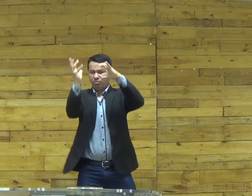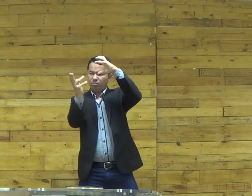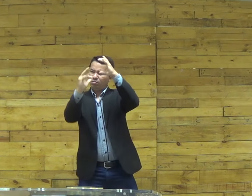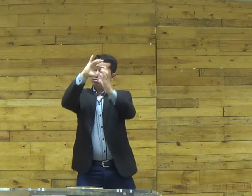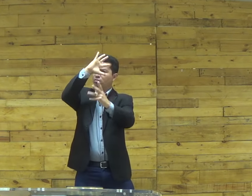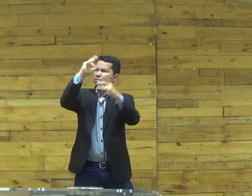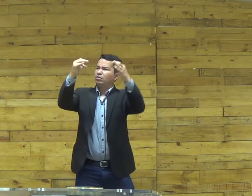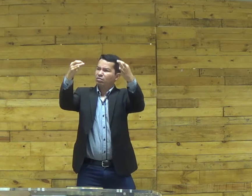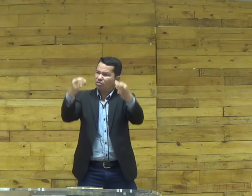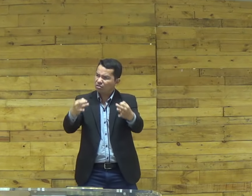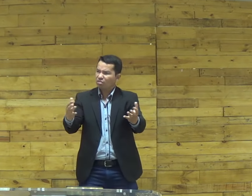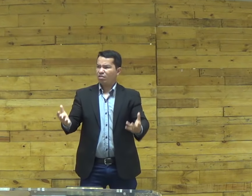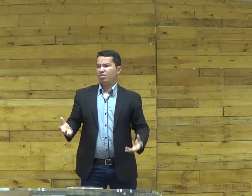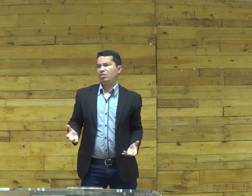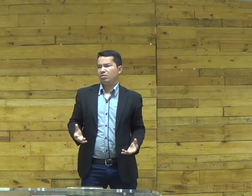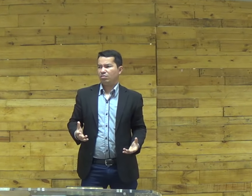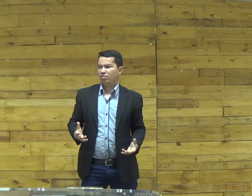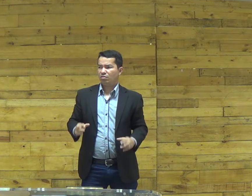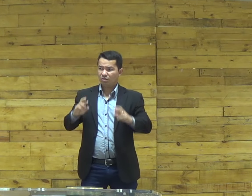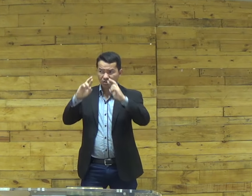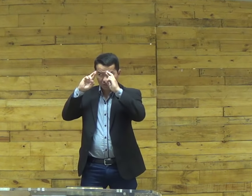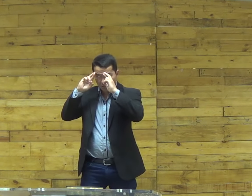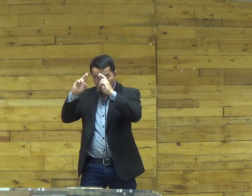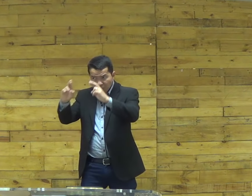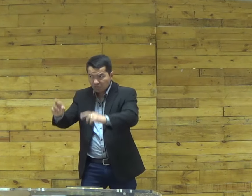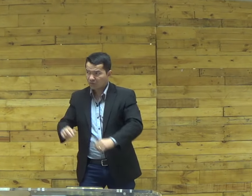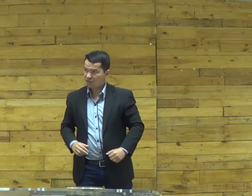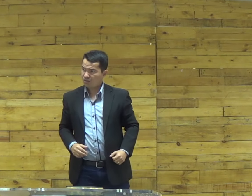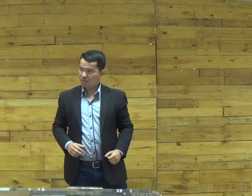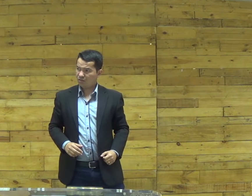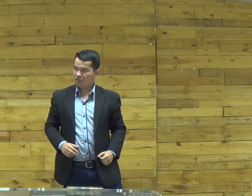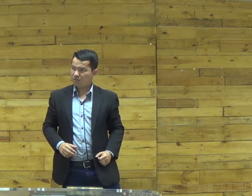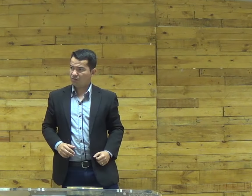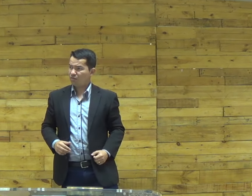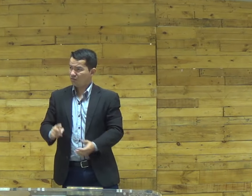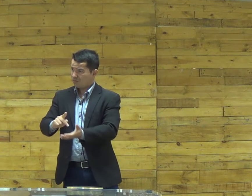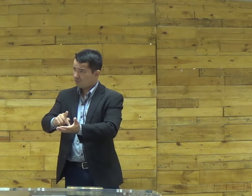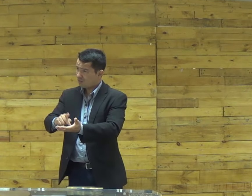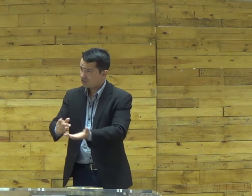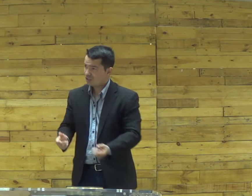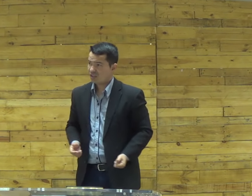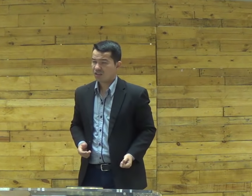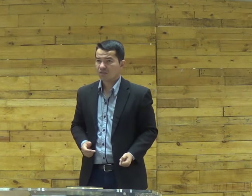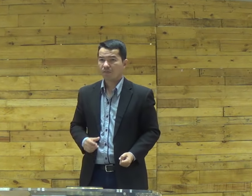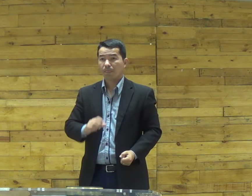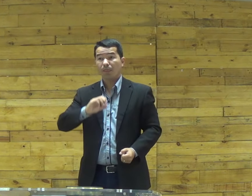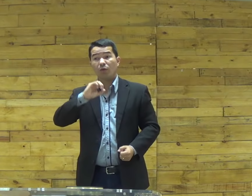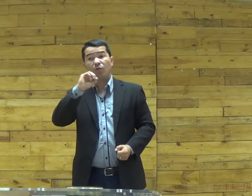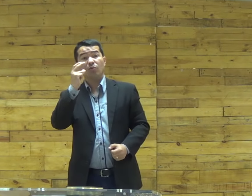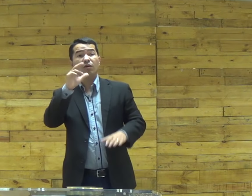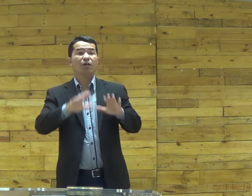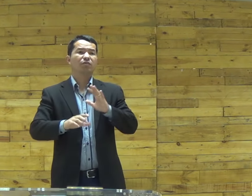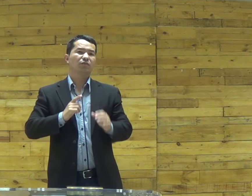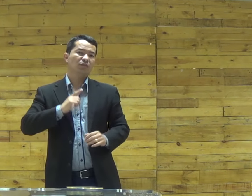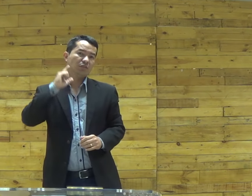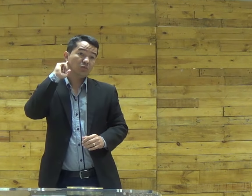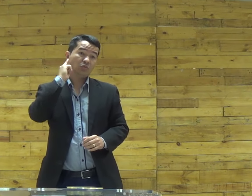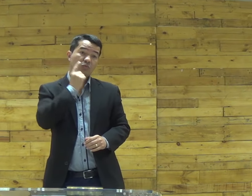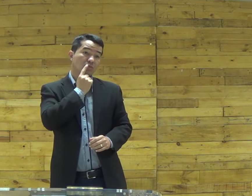mantenha uma distância apropriada, sinaliza direito, respeita, sabe? Isso é respeito, não é verdade? Mas